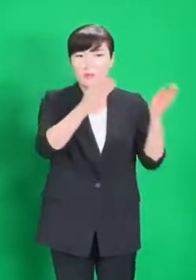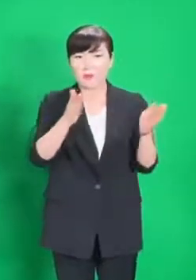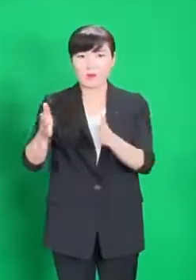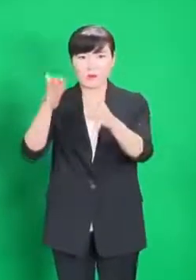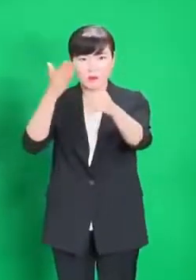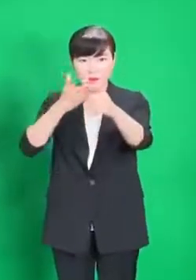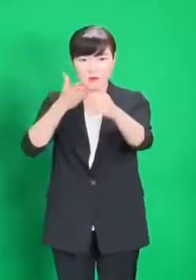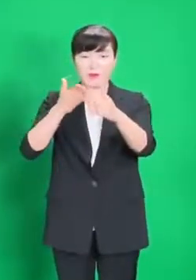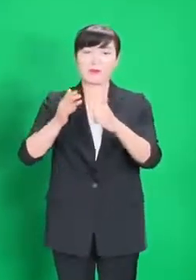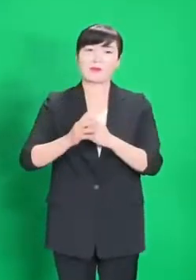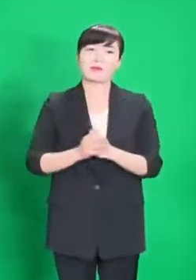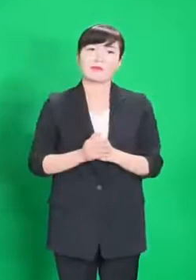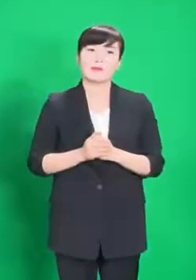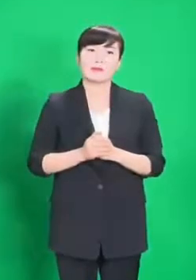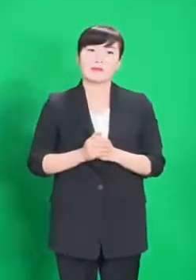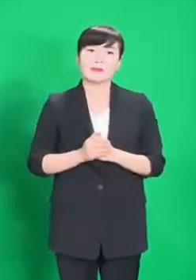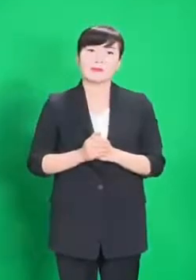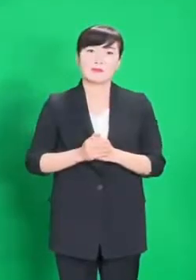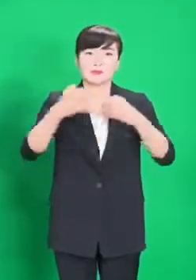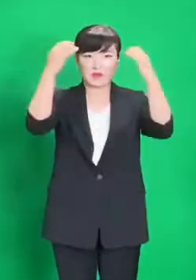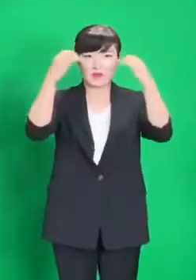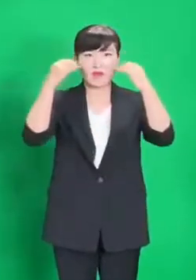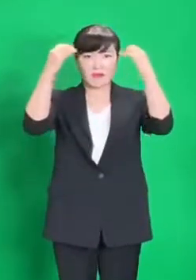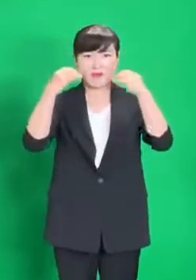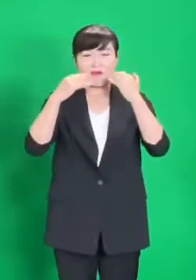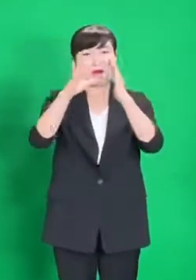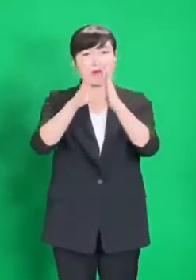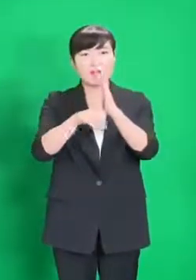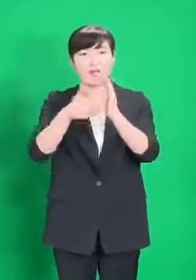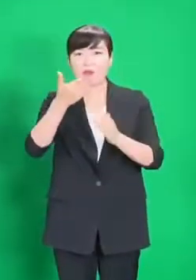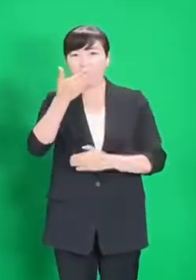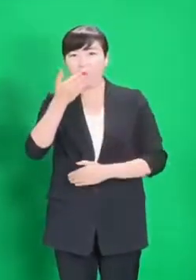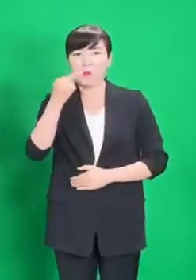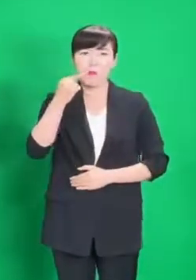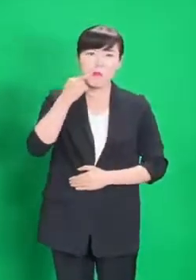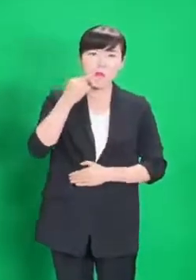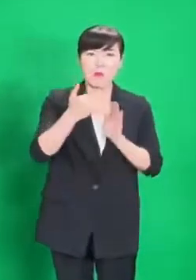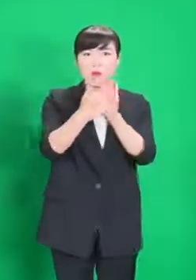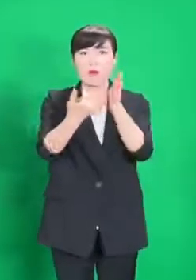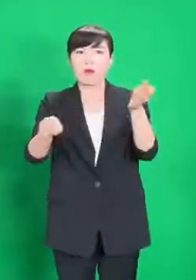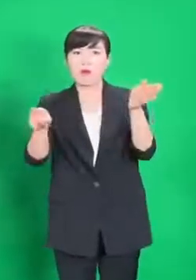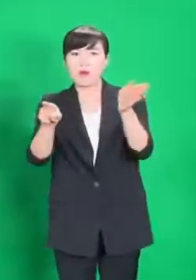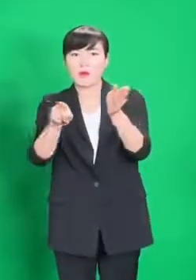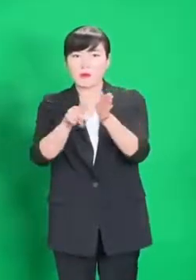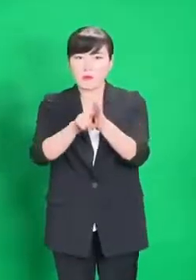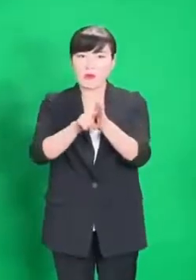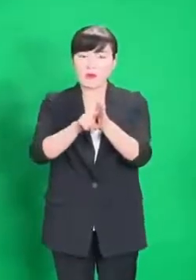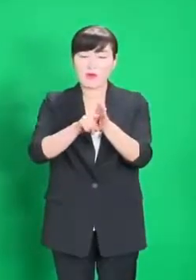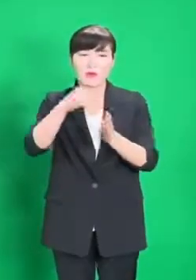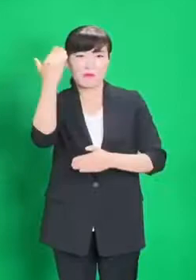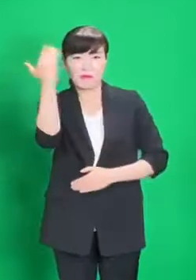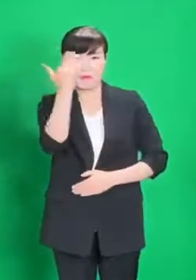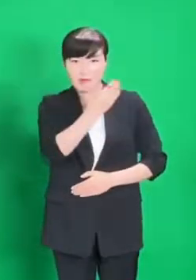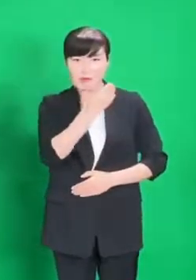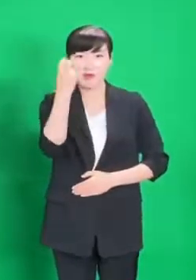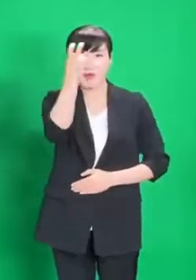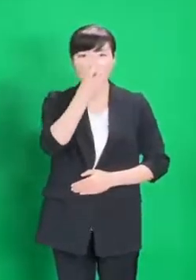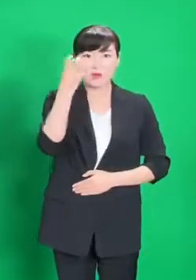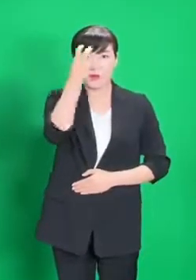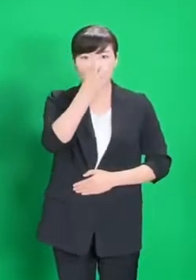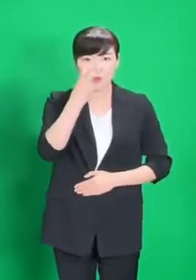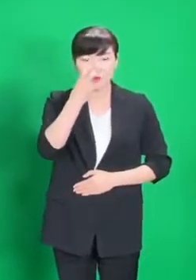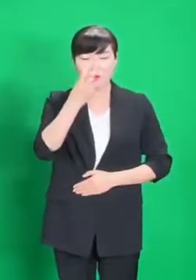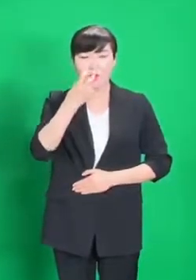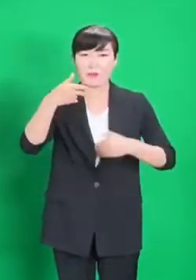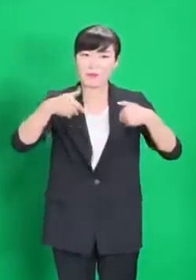기해 주시기 바라며 더워지는 여름철 식중독 예방을 위한 위생점검도 신경